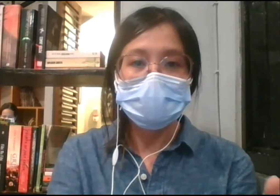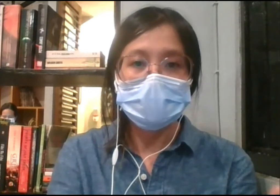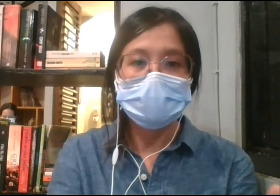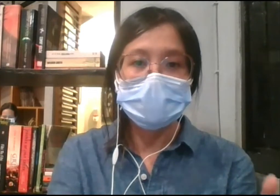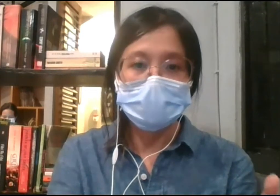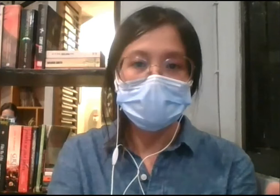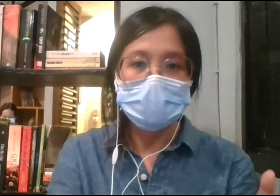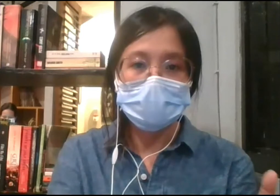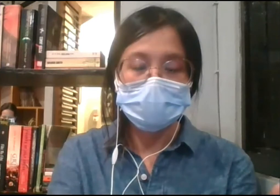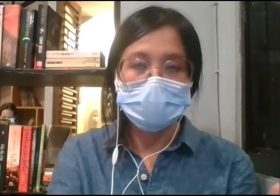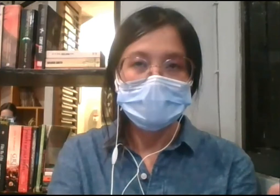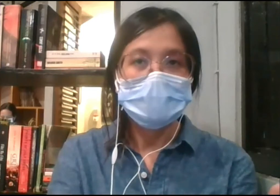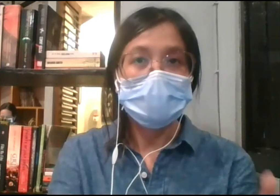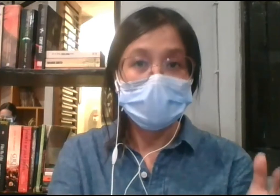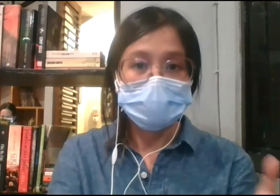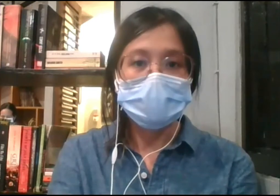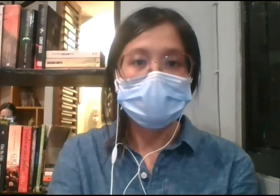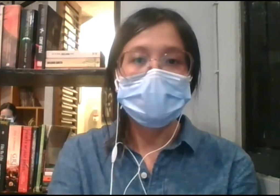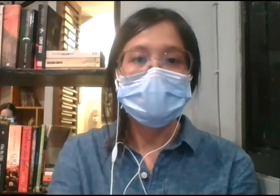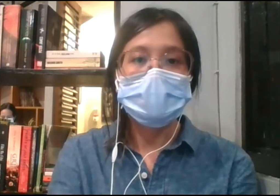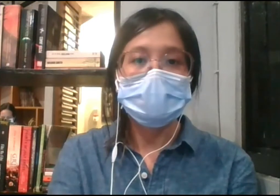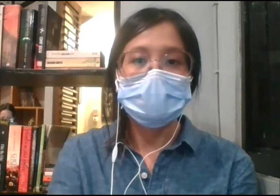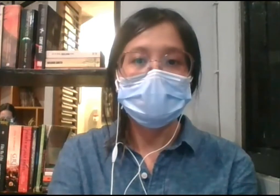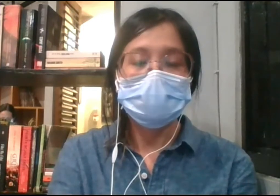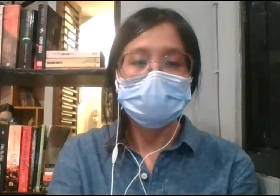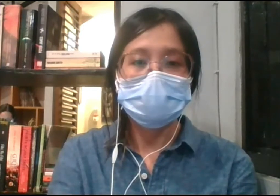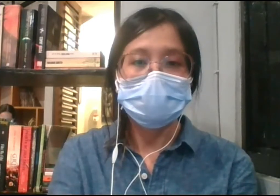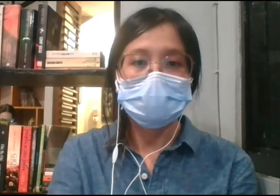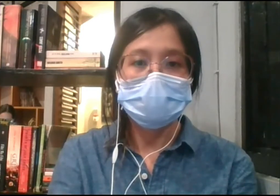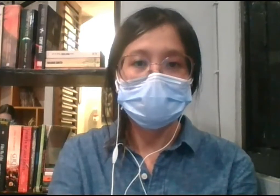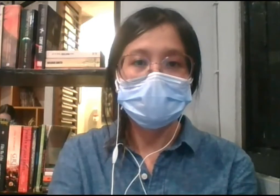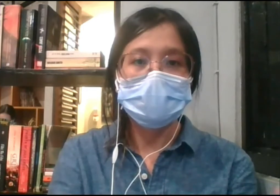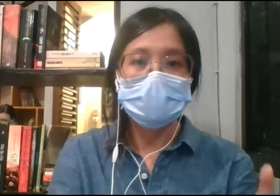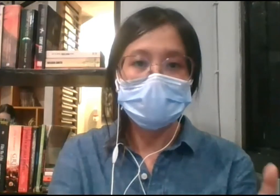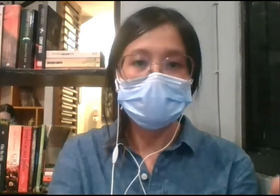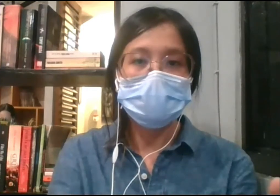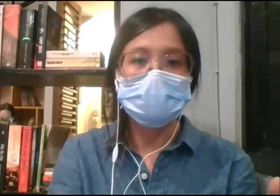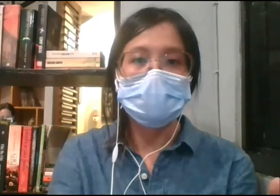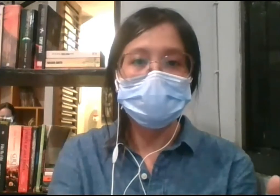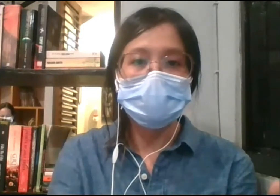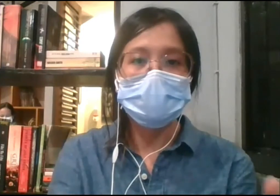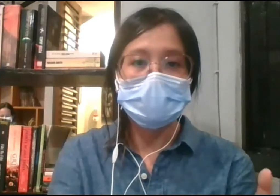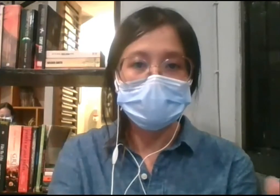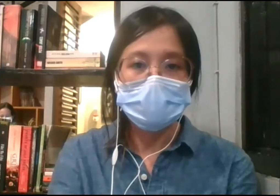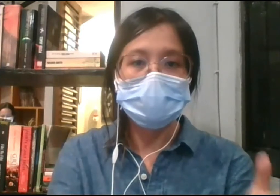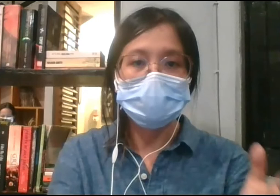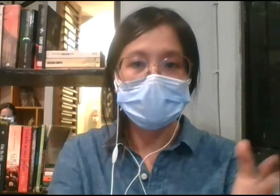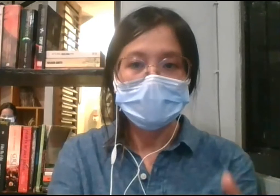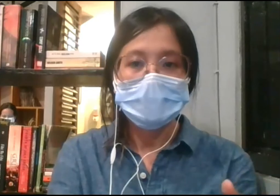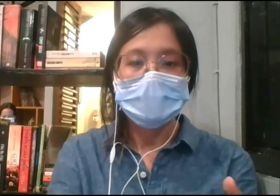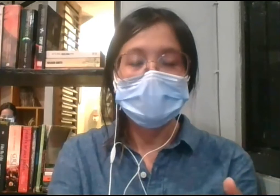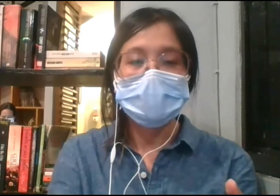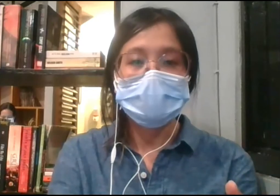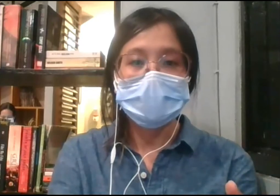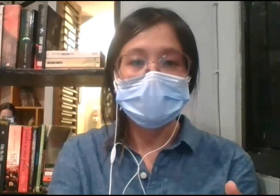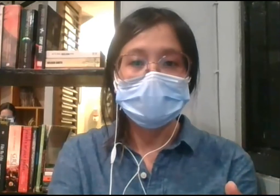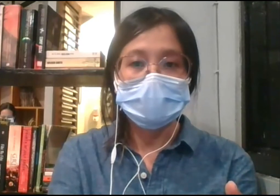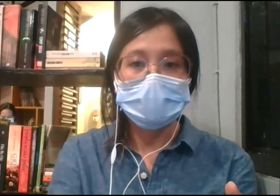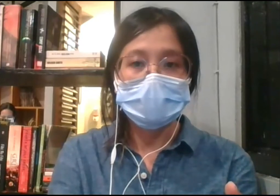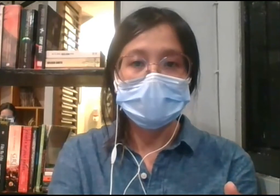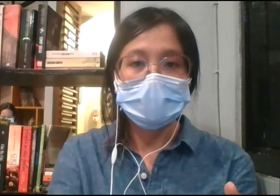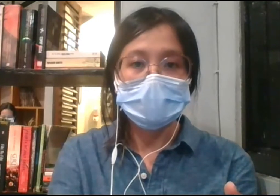adakah temuan penting dari Komnas Perempuan misalnya tentang kasus kekerasan seksual yang